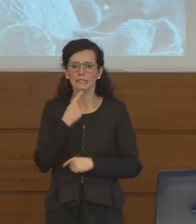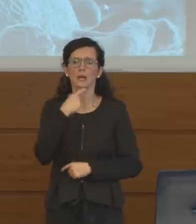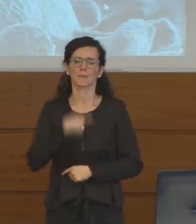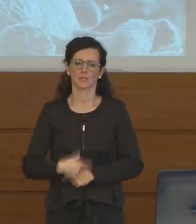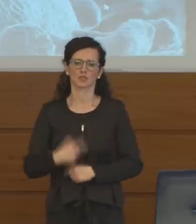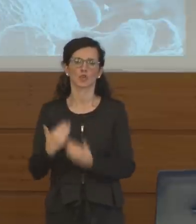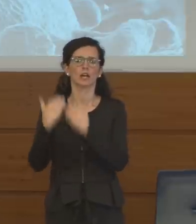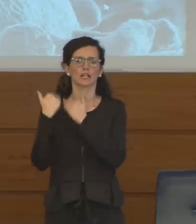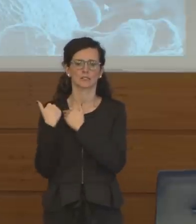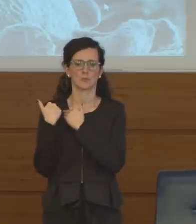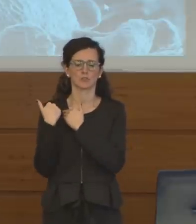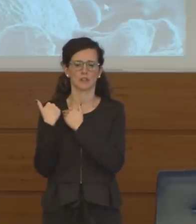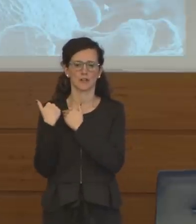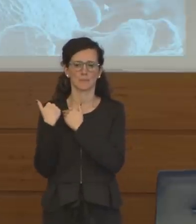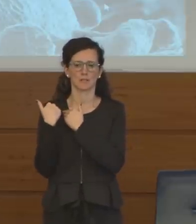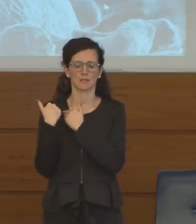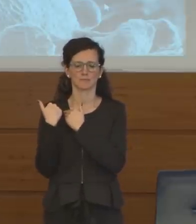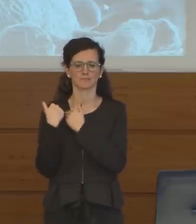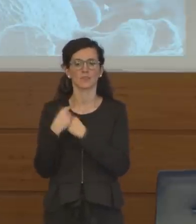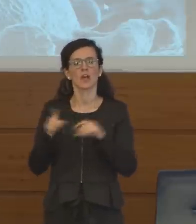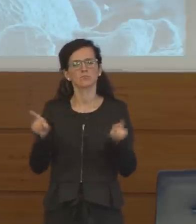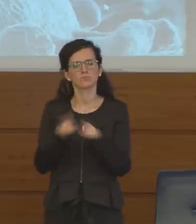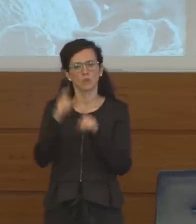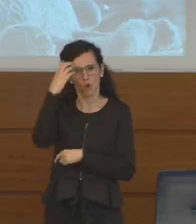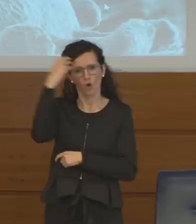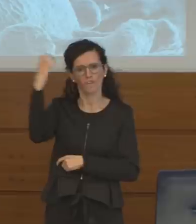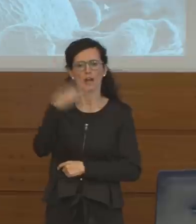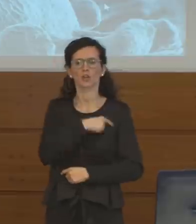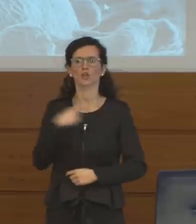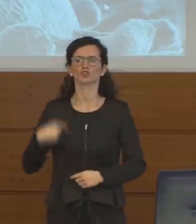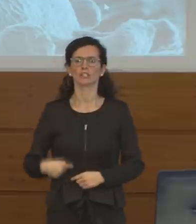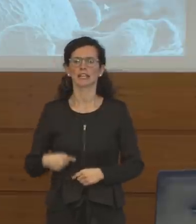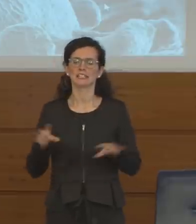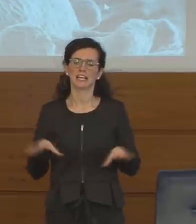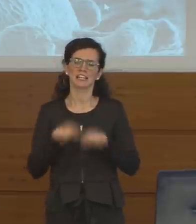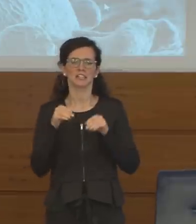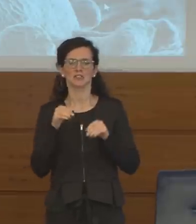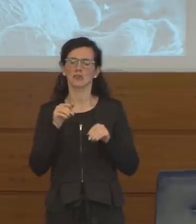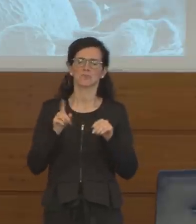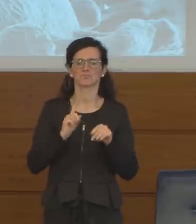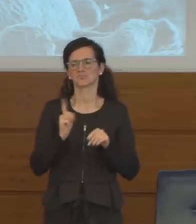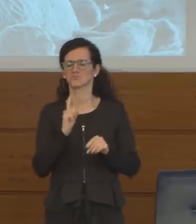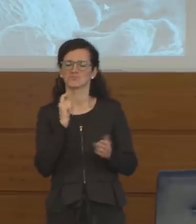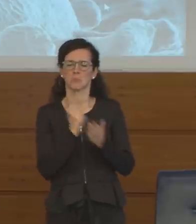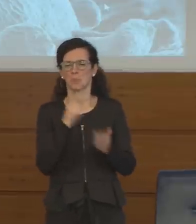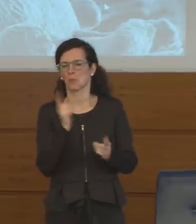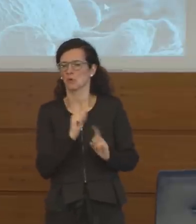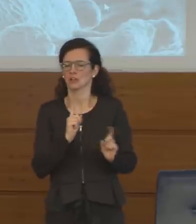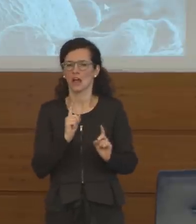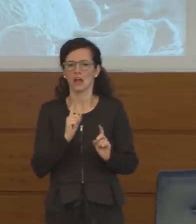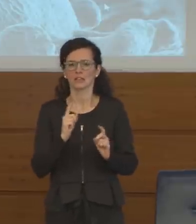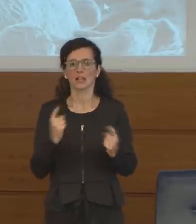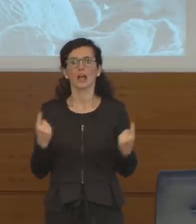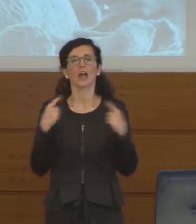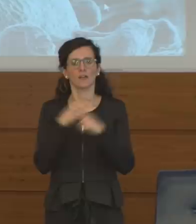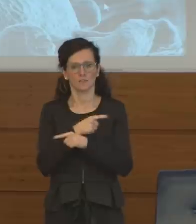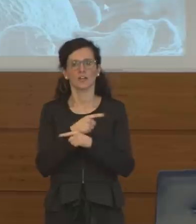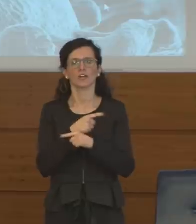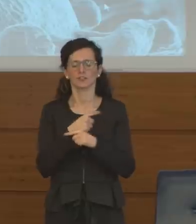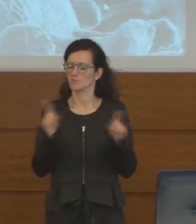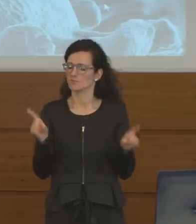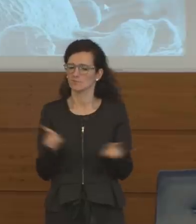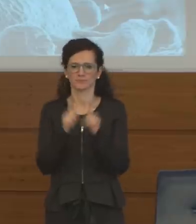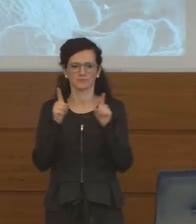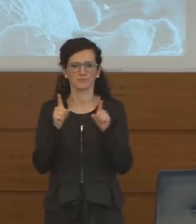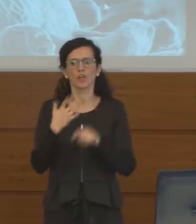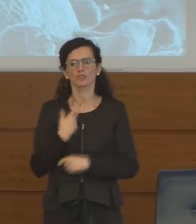responsabili. Come in quel caso il governo cinese in un primo momento sottovalutò, addirittura in quel caso di diversi mesi, in questo caso è successa la stessa